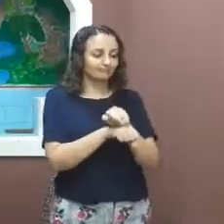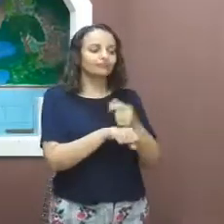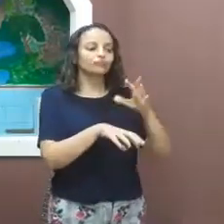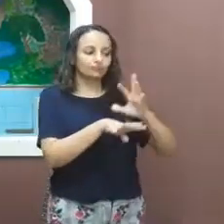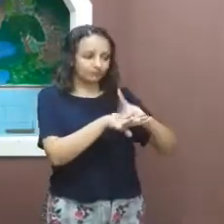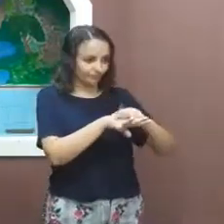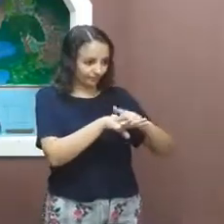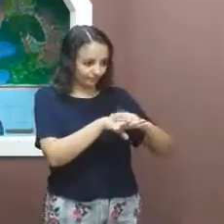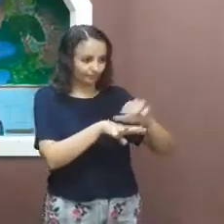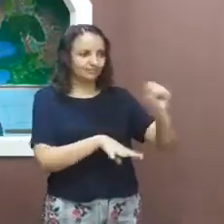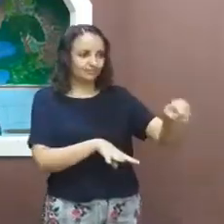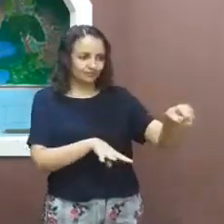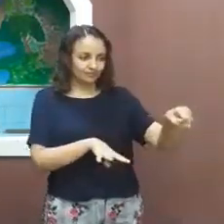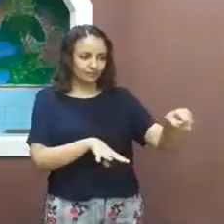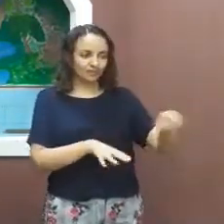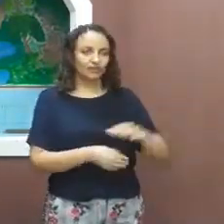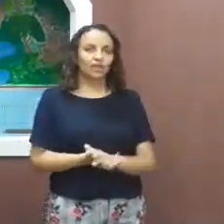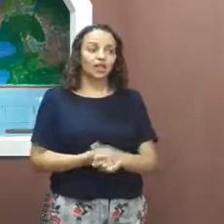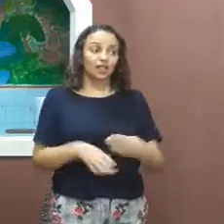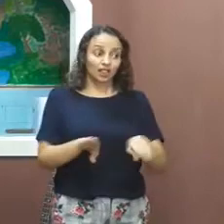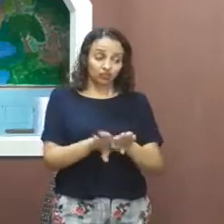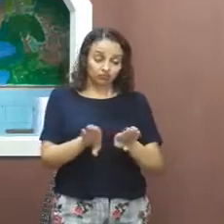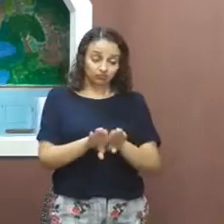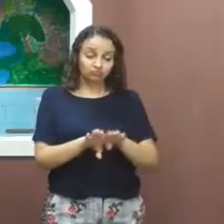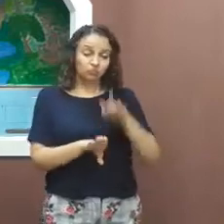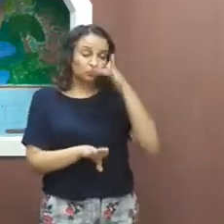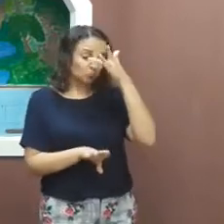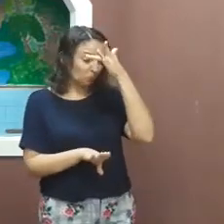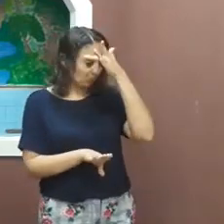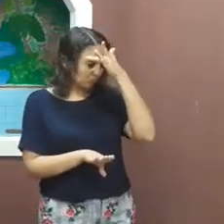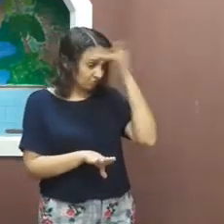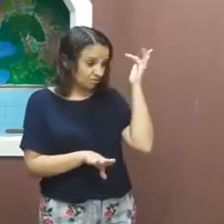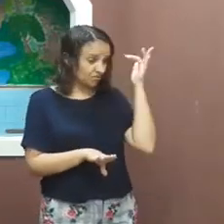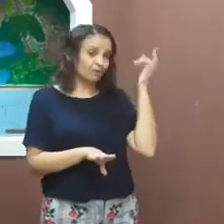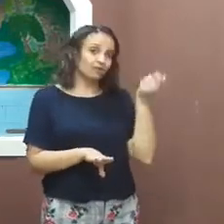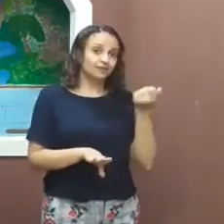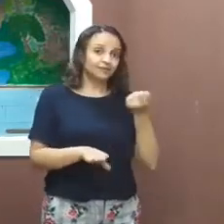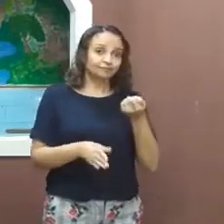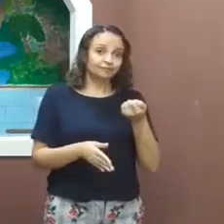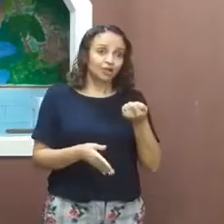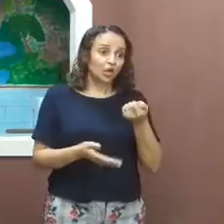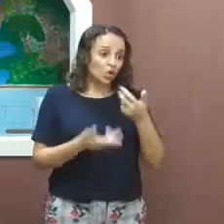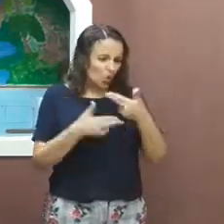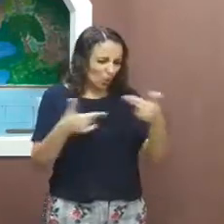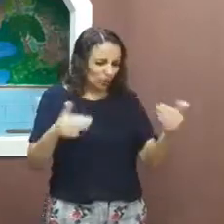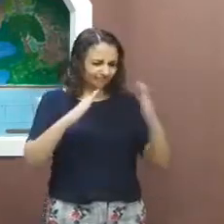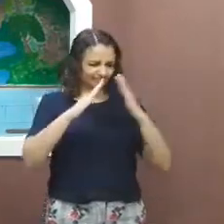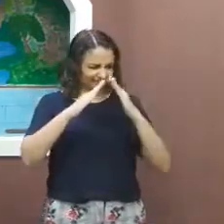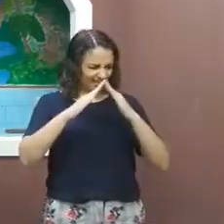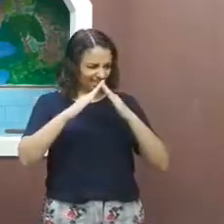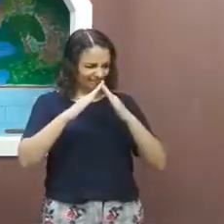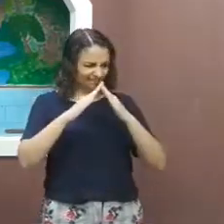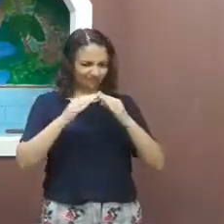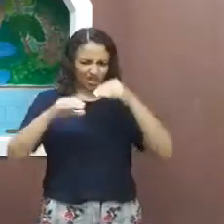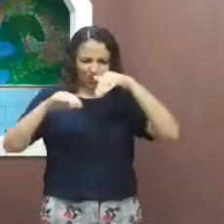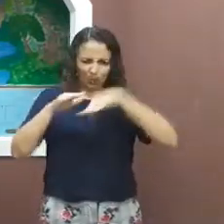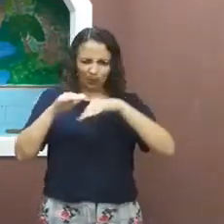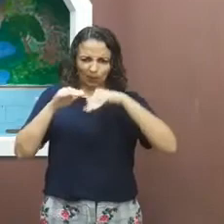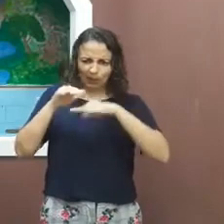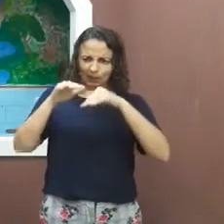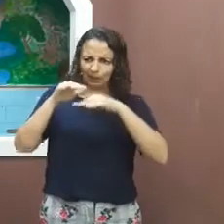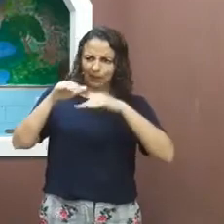de acumulação. Pensando que acumula só dinheiro? Não. Pessoas que